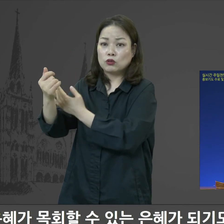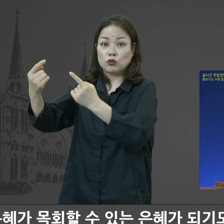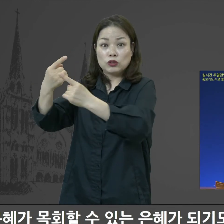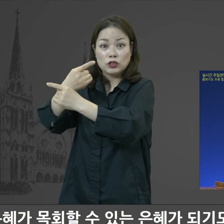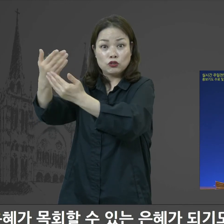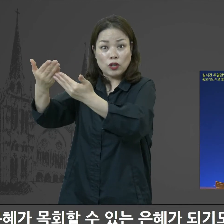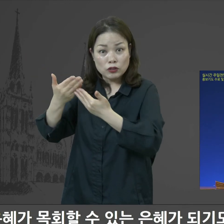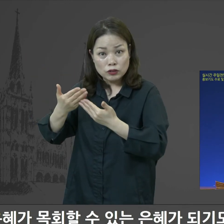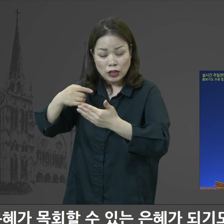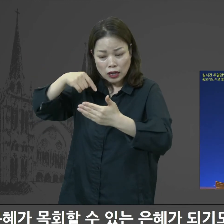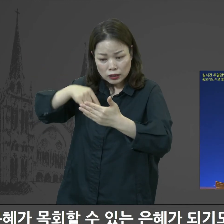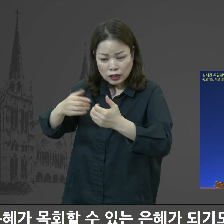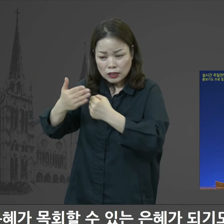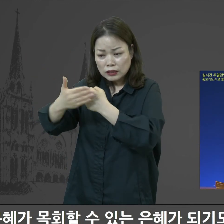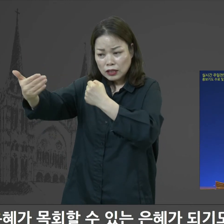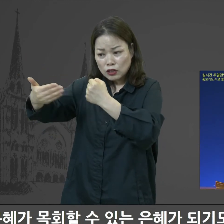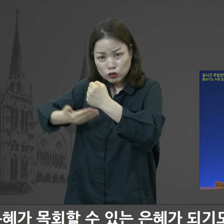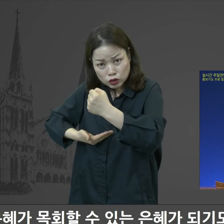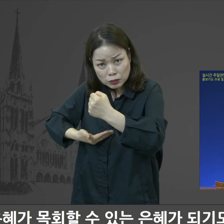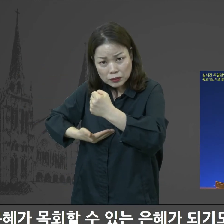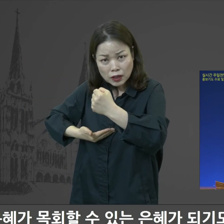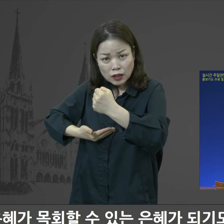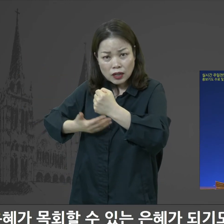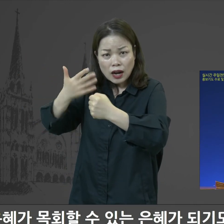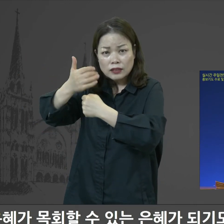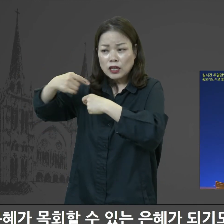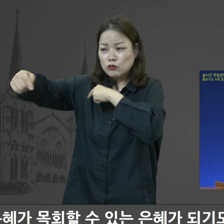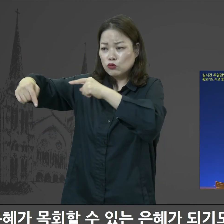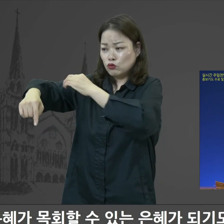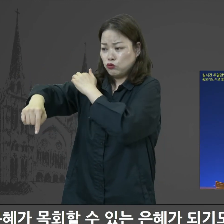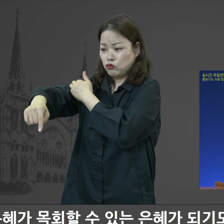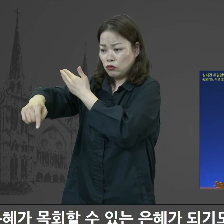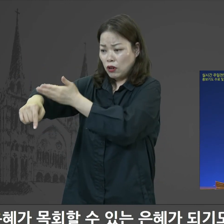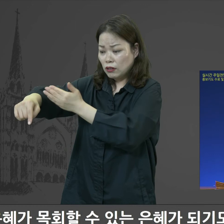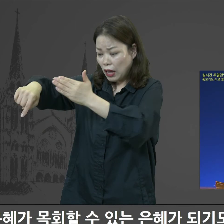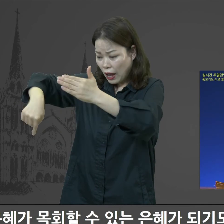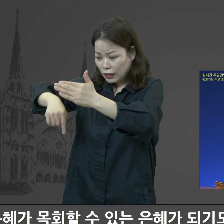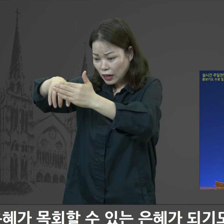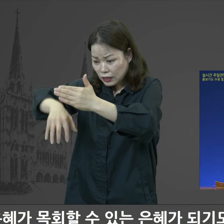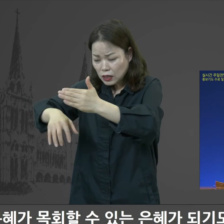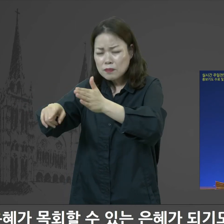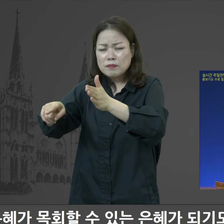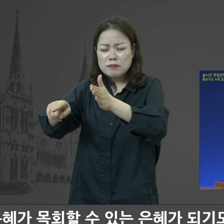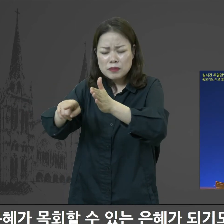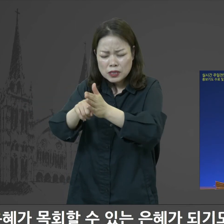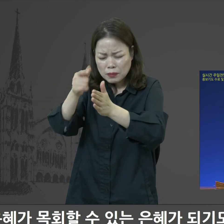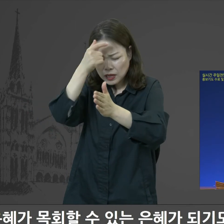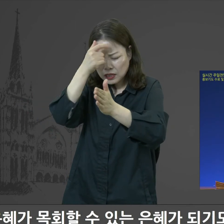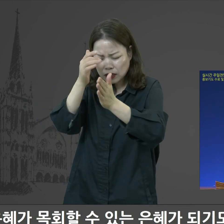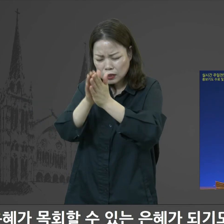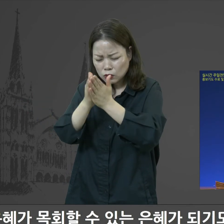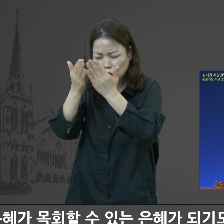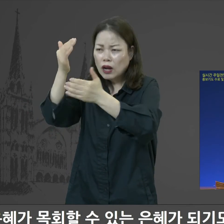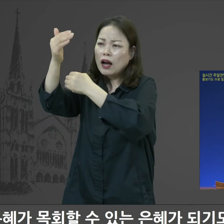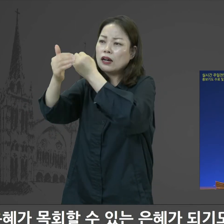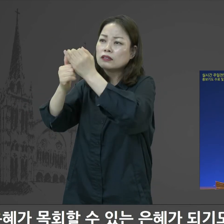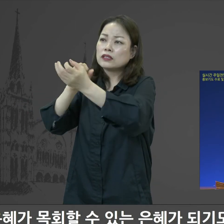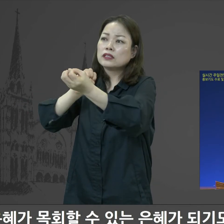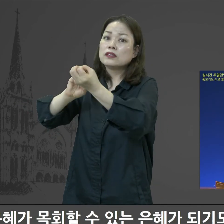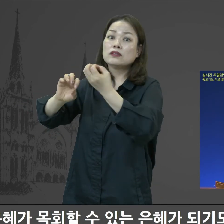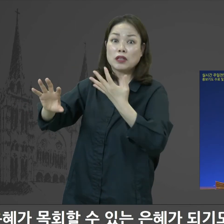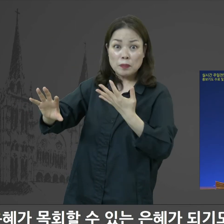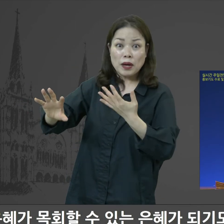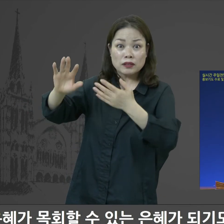주십니다. 내유의 은혜도 주십니다. 우리는 하나님의 주권 아래에 있기 때문에 주님 앞에 믿음의 기도를 올려드리되 하나님께서 어떻게